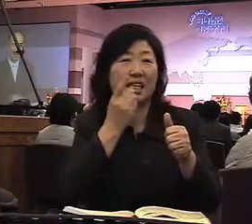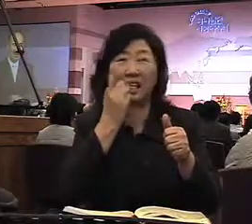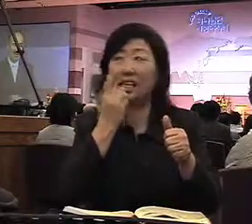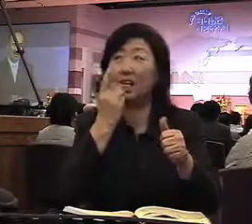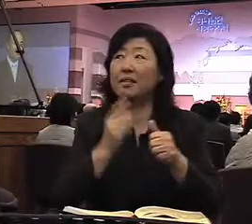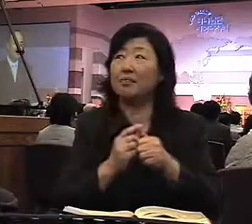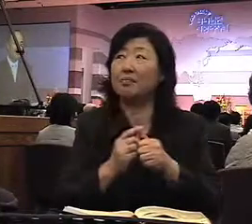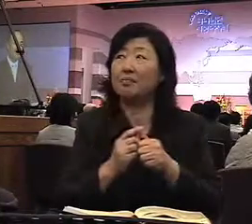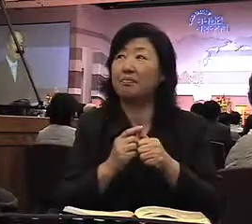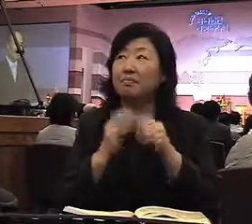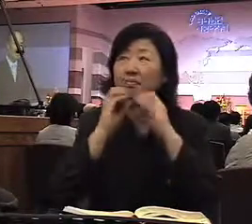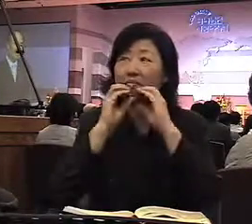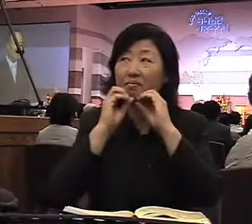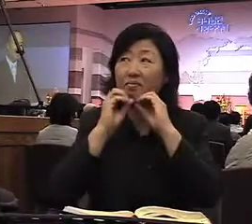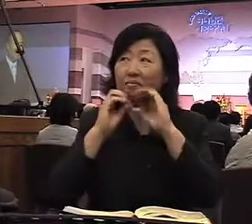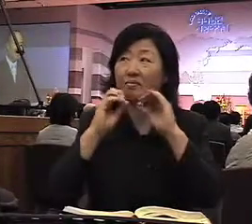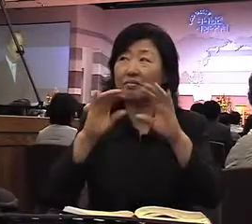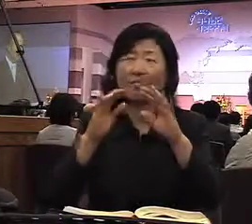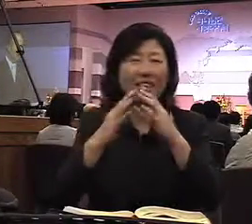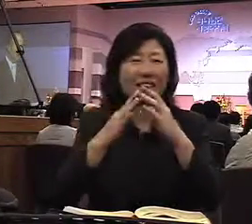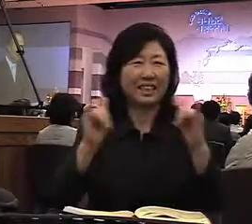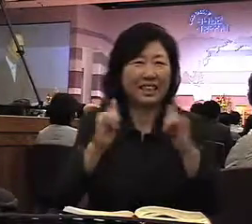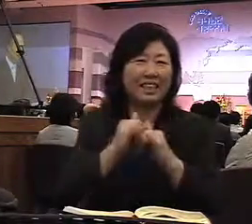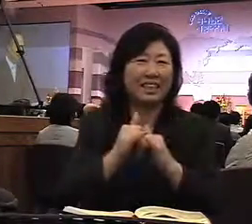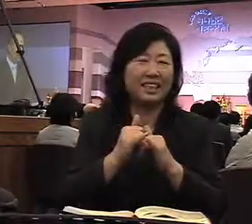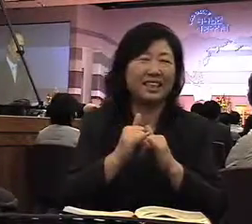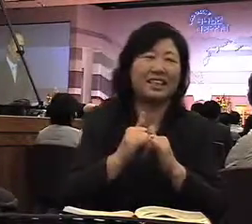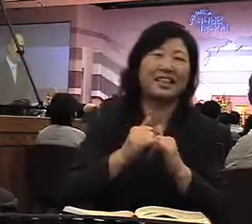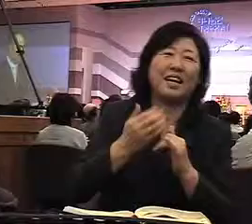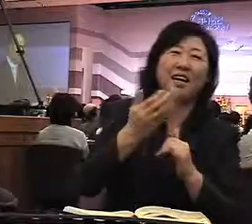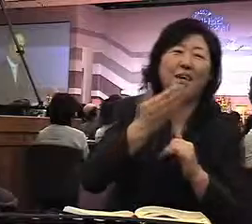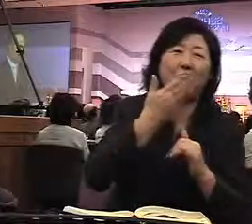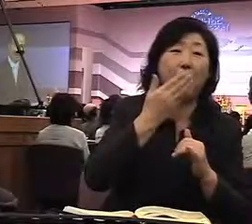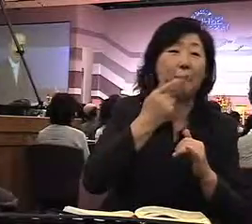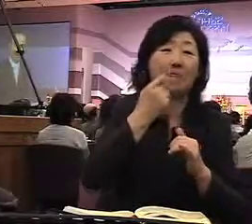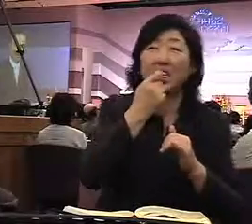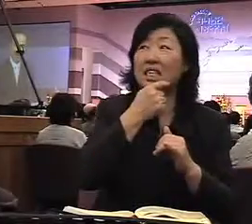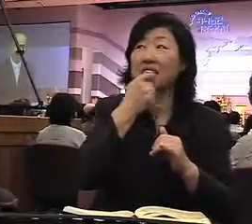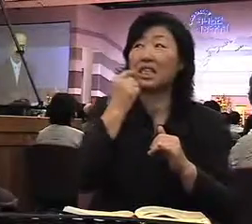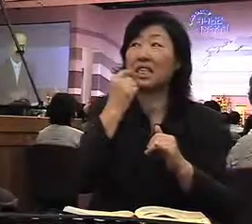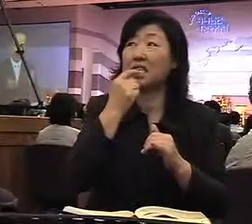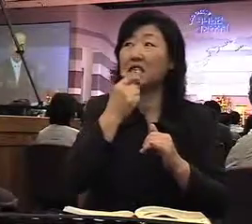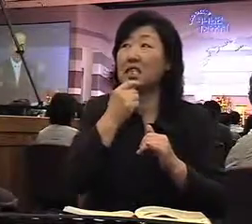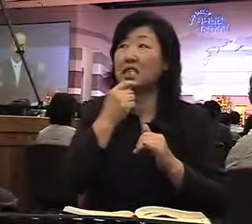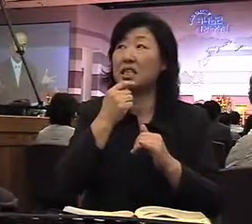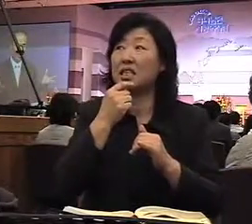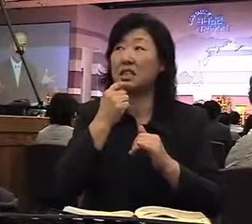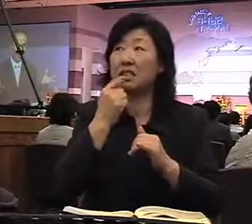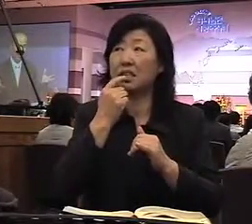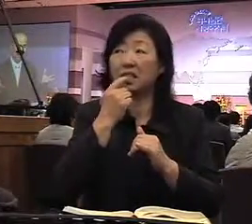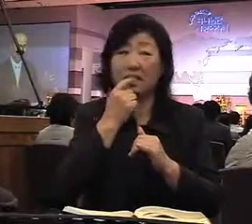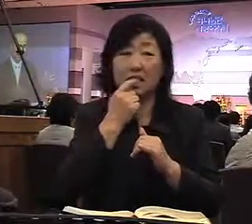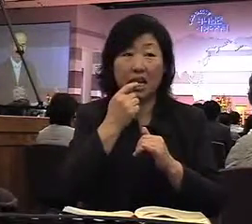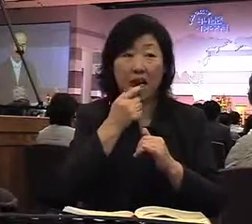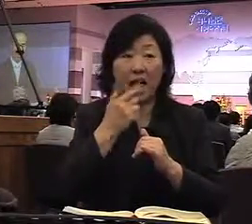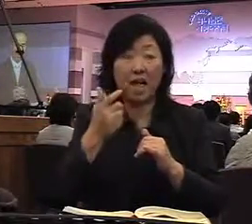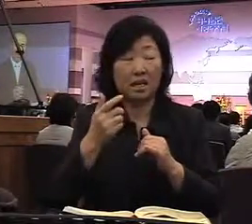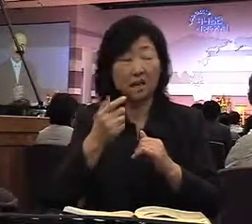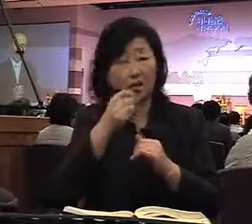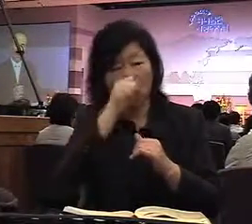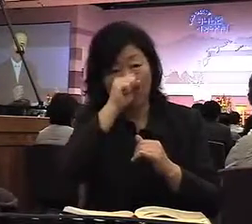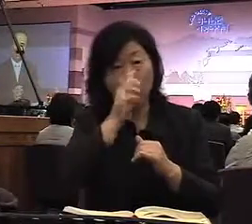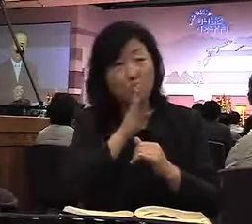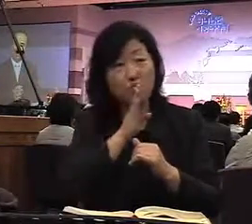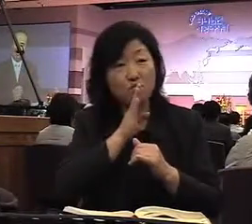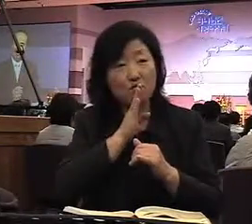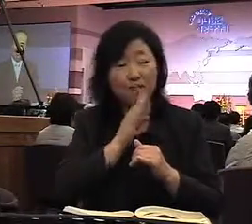이런 말이에요. 선교사님 같은 걸 우리는 밥 못 벌어먹고 살겠습니까? 그래. 제 이빨이 참 좋아요. 근데 우리 집 아이는 그랬어요.